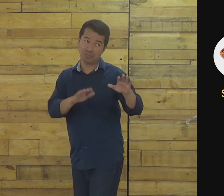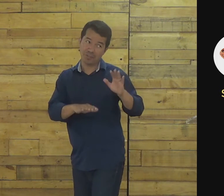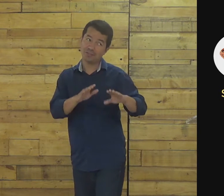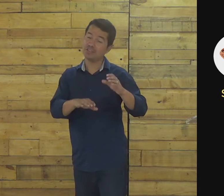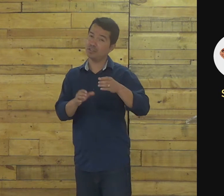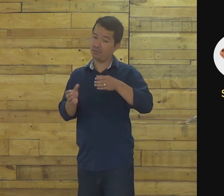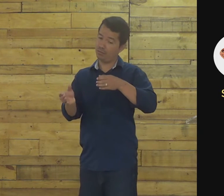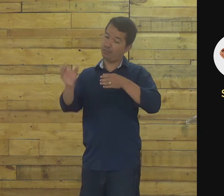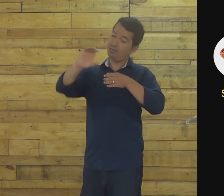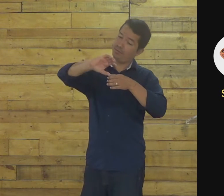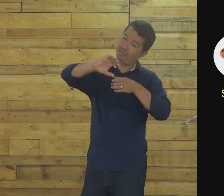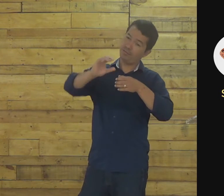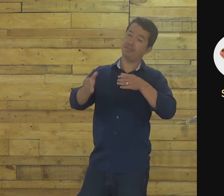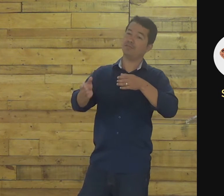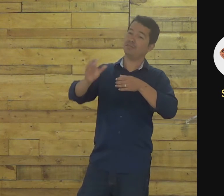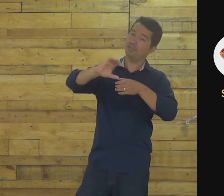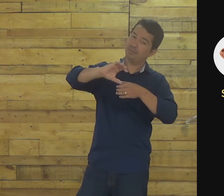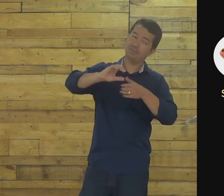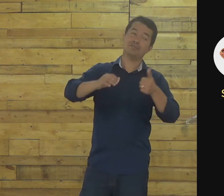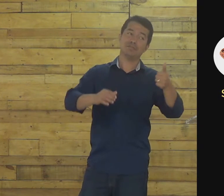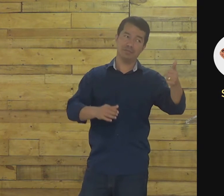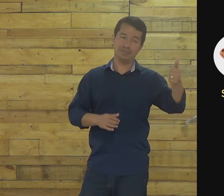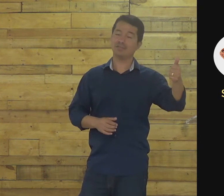É, pode ser. Pode ser.